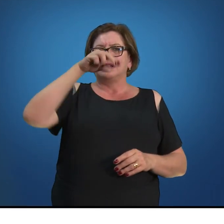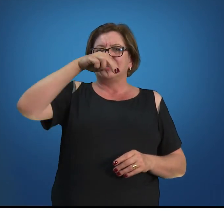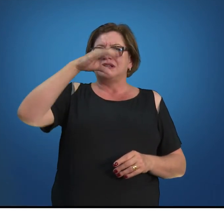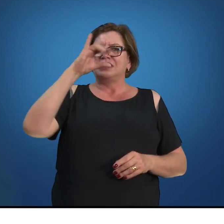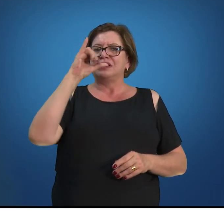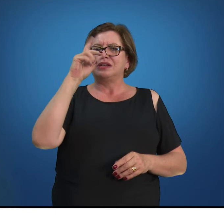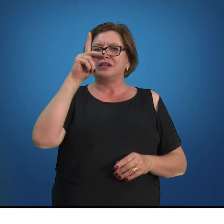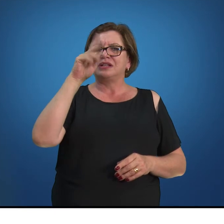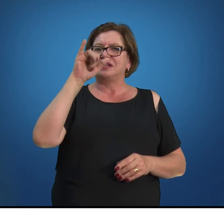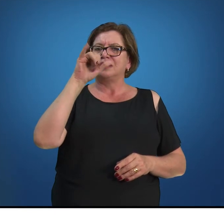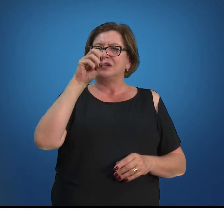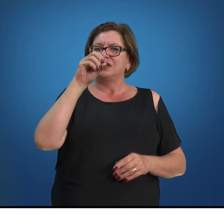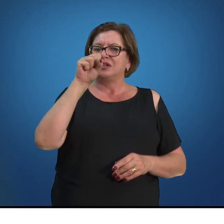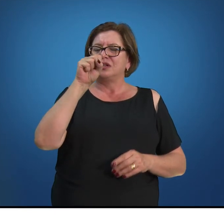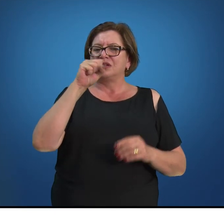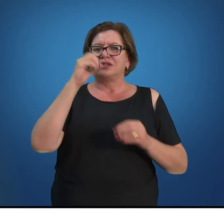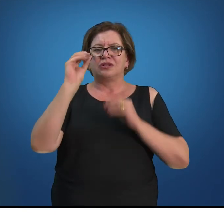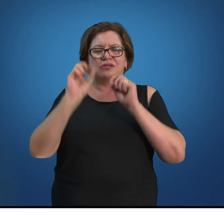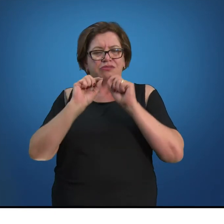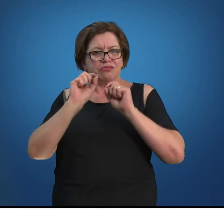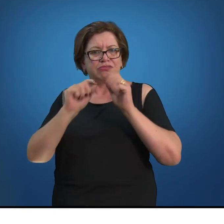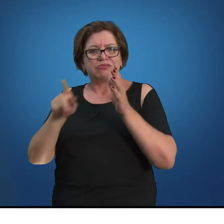Urbano, assim